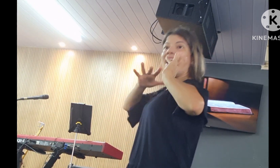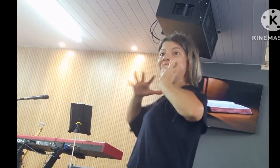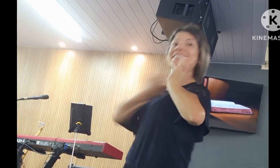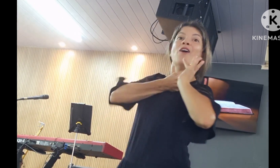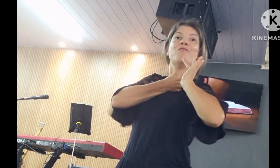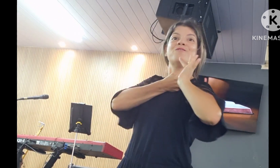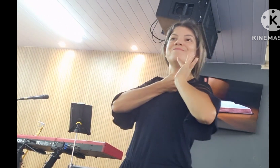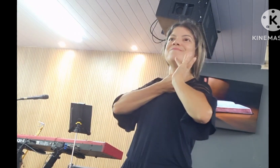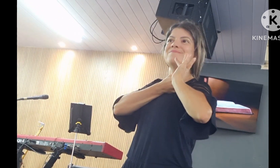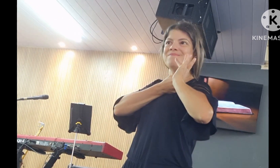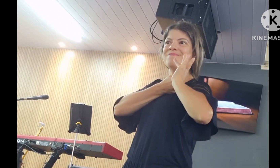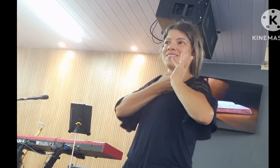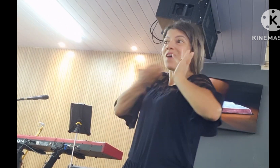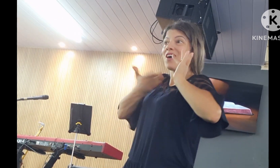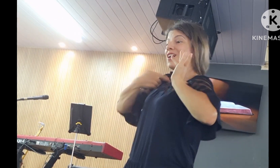filho.